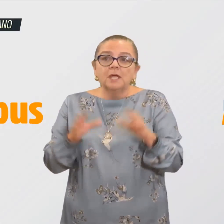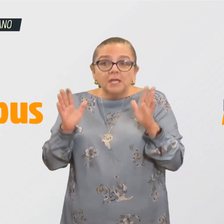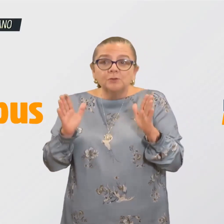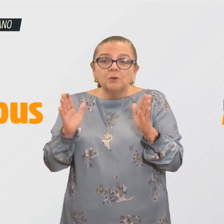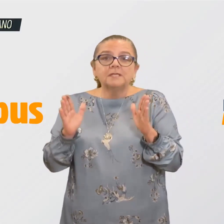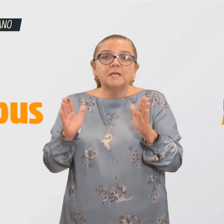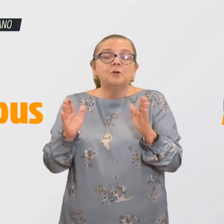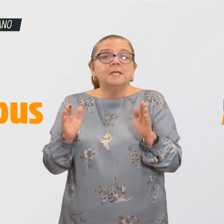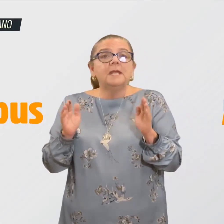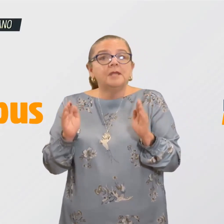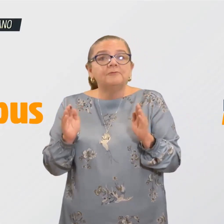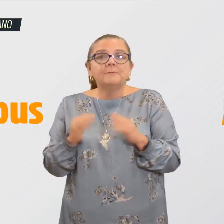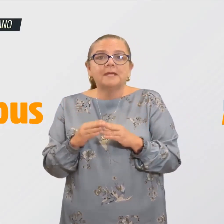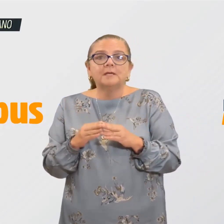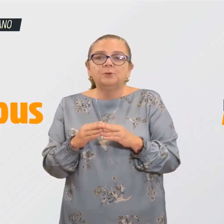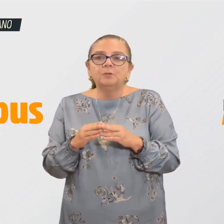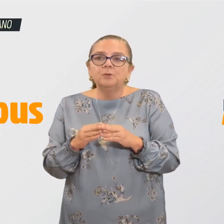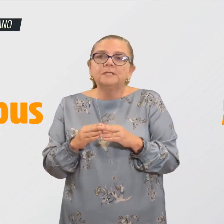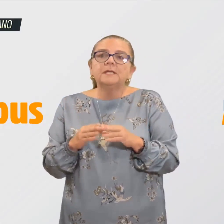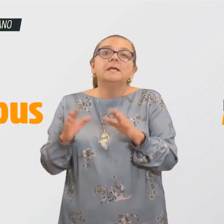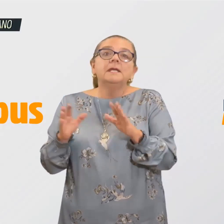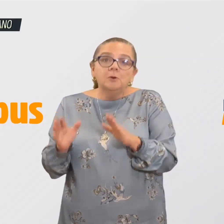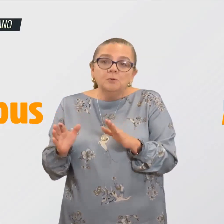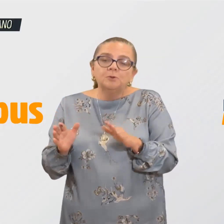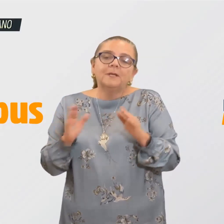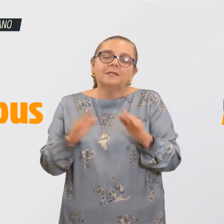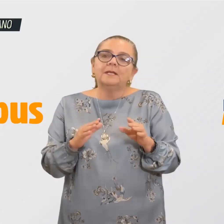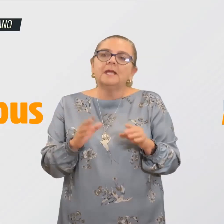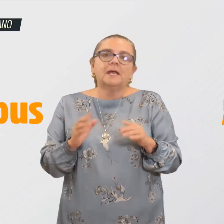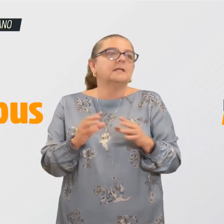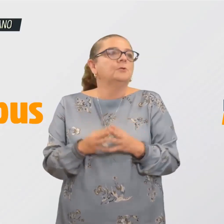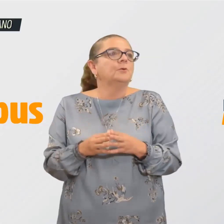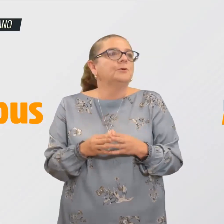Esto es lo que se ve en una enfermedad salud inmune. Y es lo que está teniendo a este gran punto.